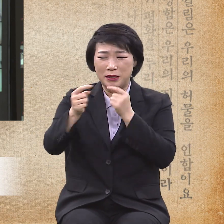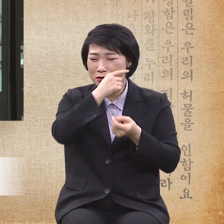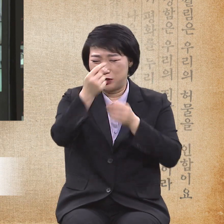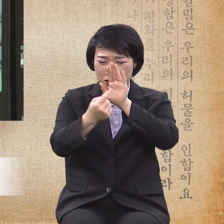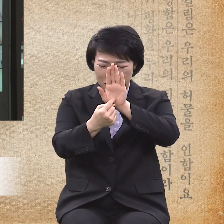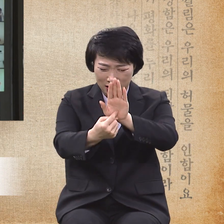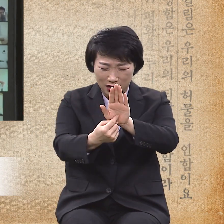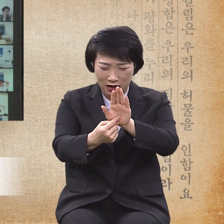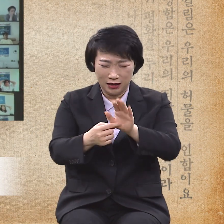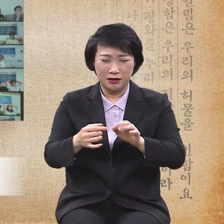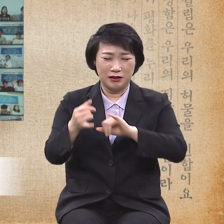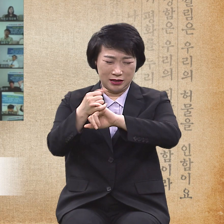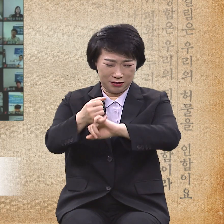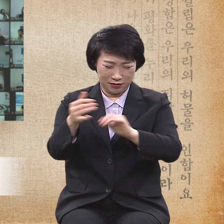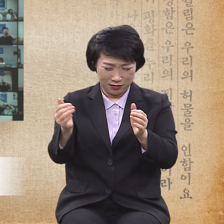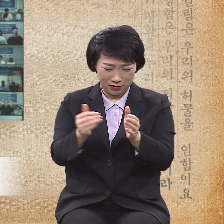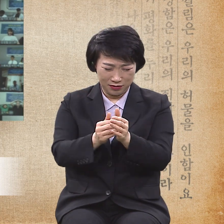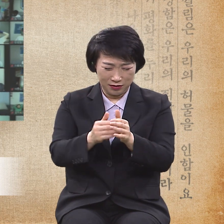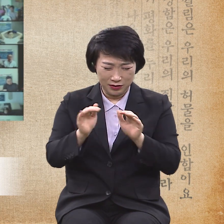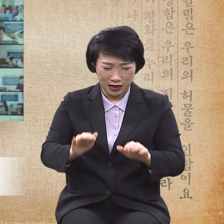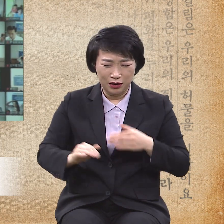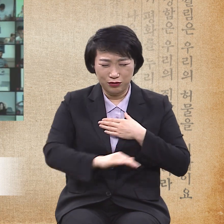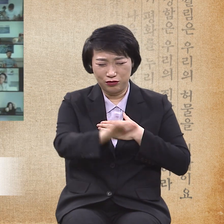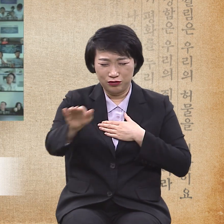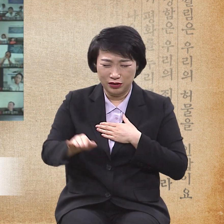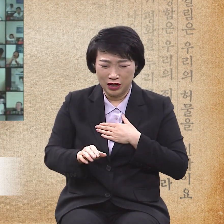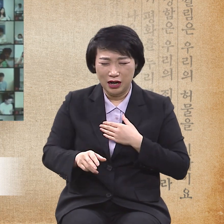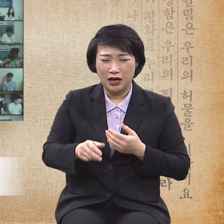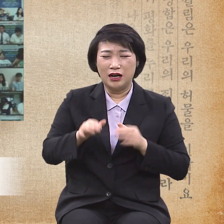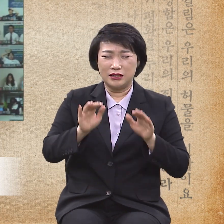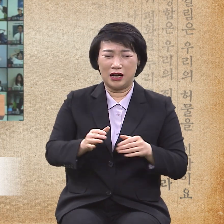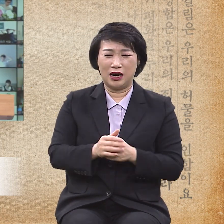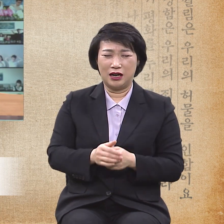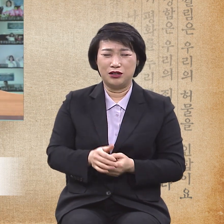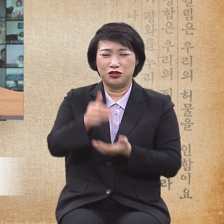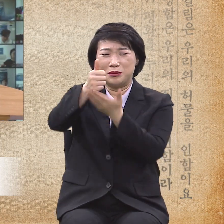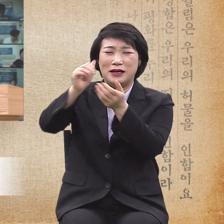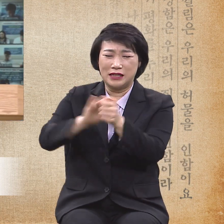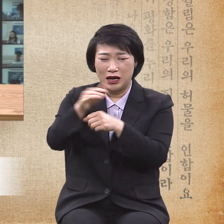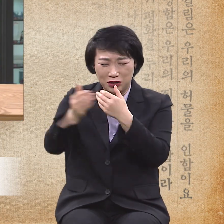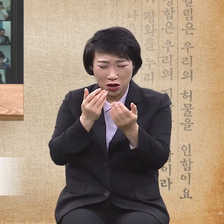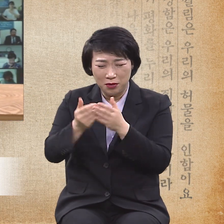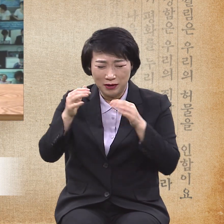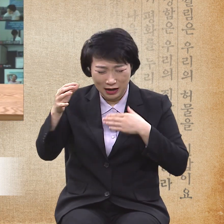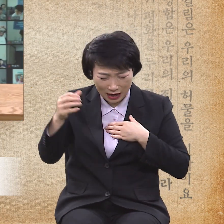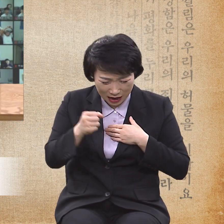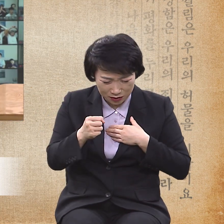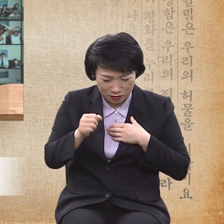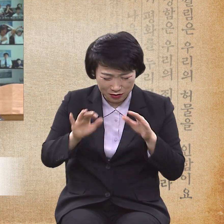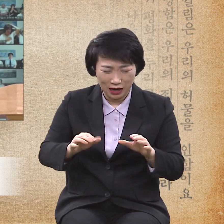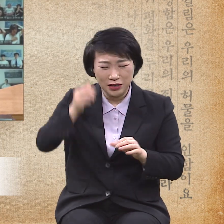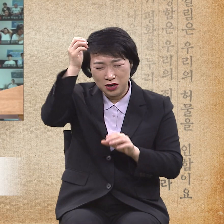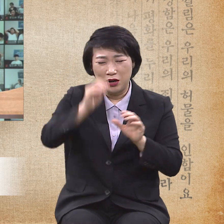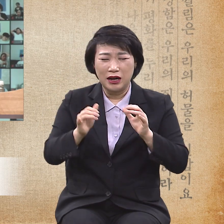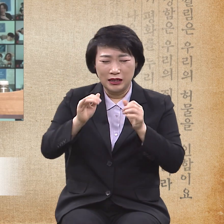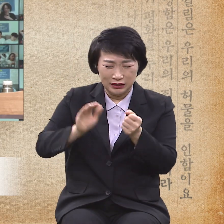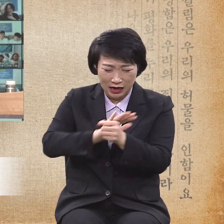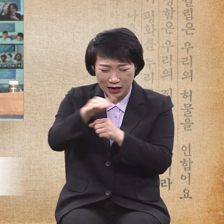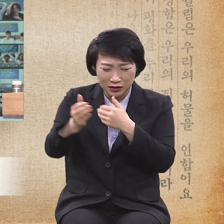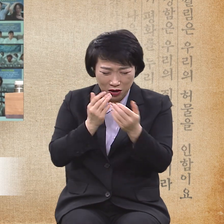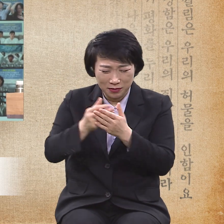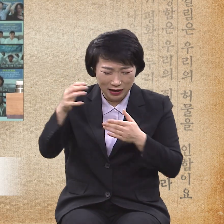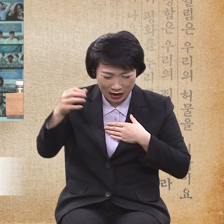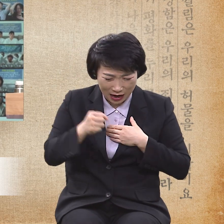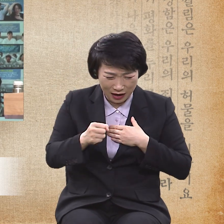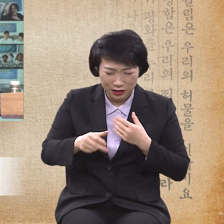증거한다고 말씀하셨음에 저들이 주의 사랑을 경험하고 경험하며 영적 사랑을